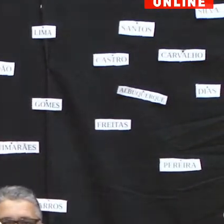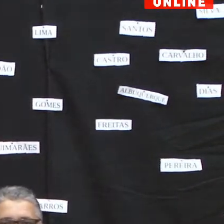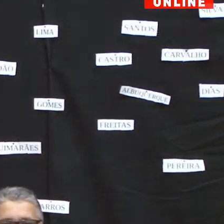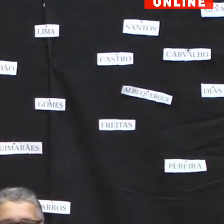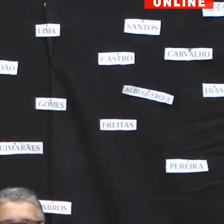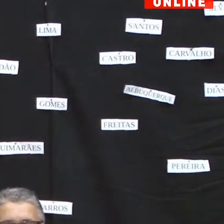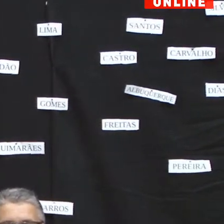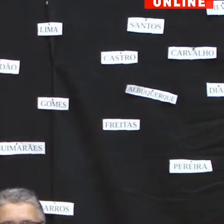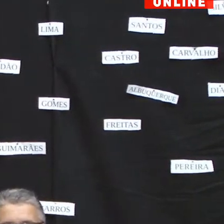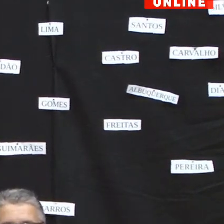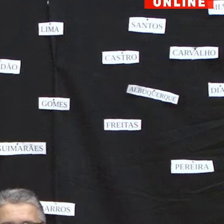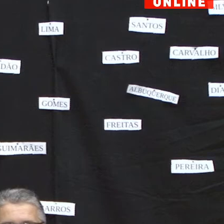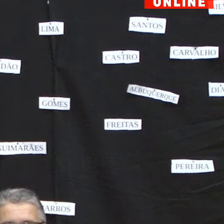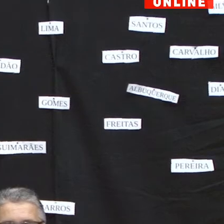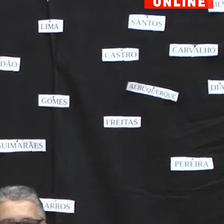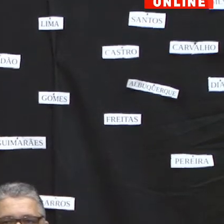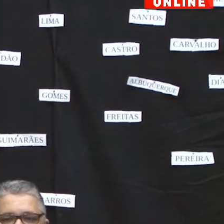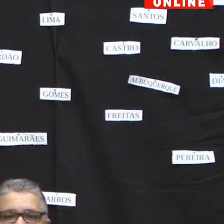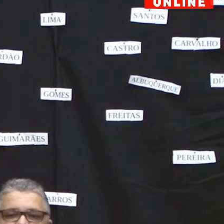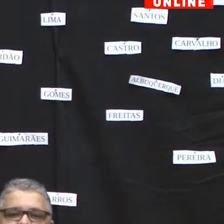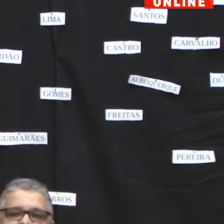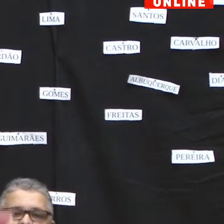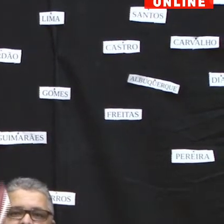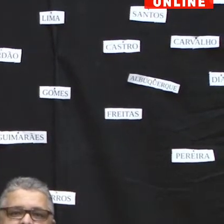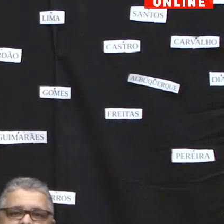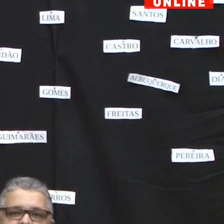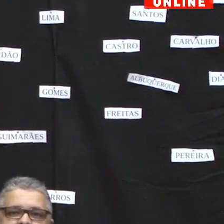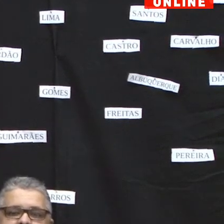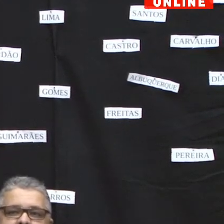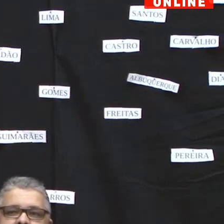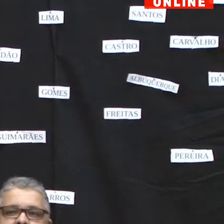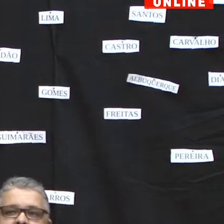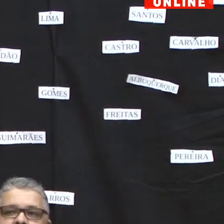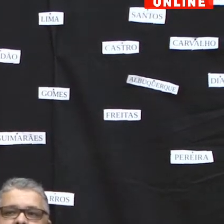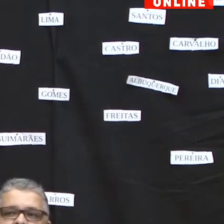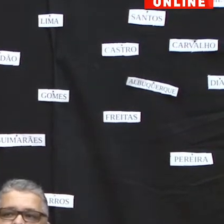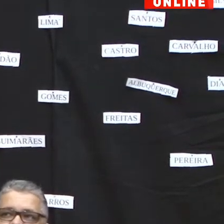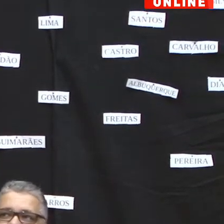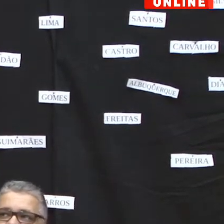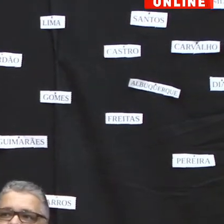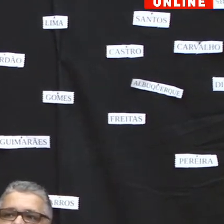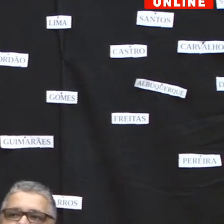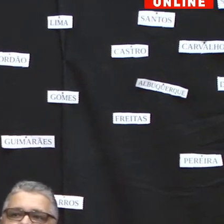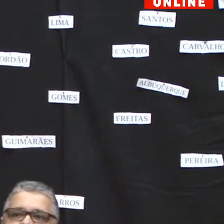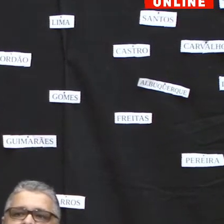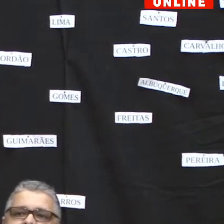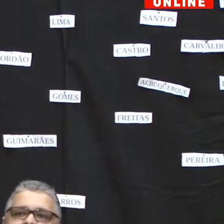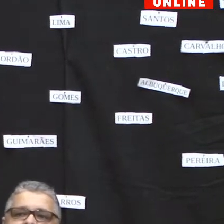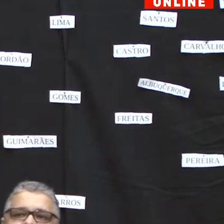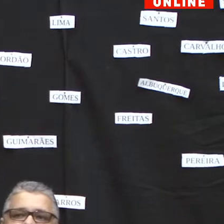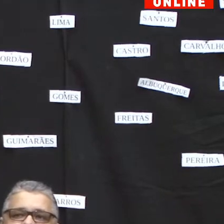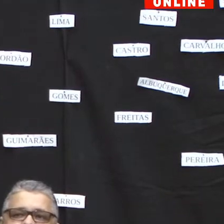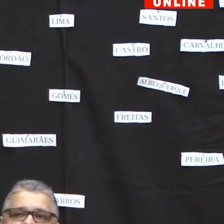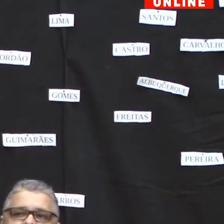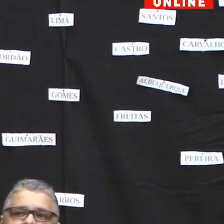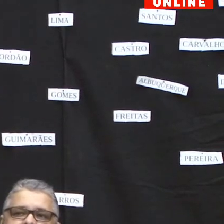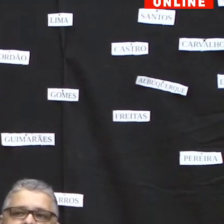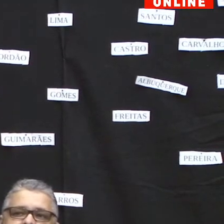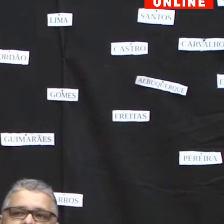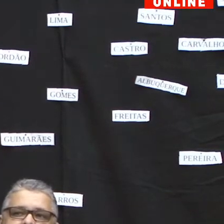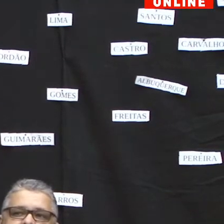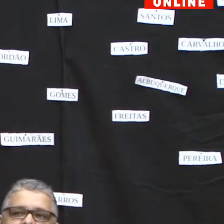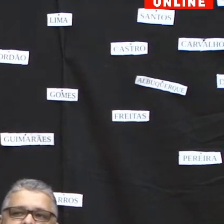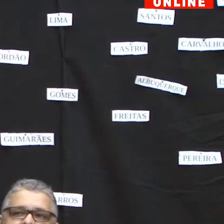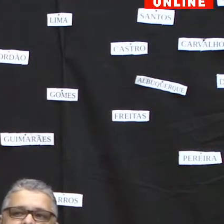É, a gente está vivendo o mês de maio, no meio de uma crise, de uma pandemia.